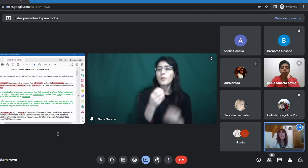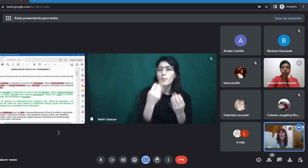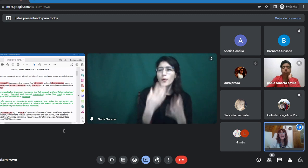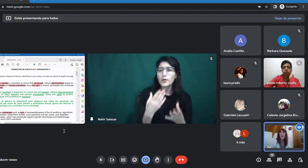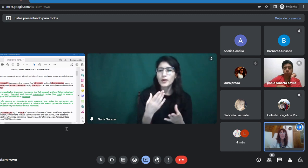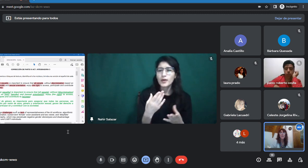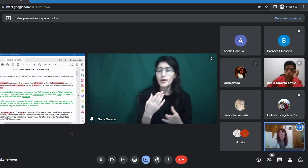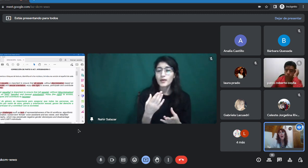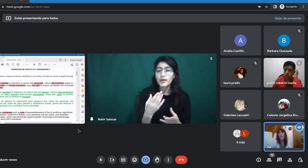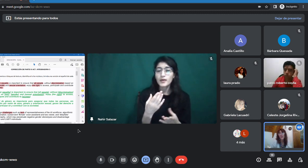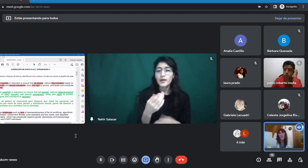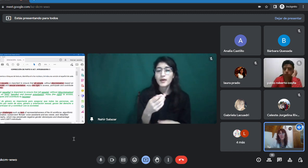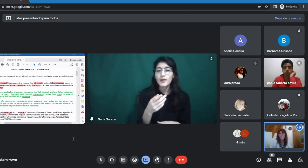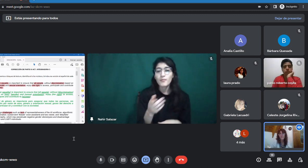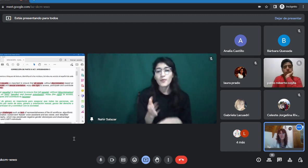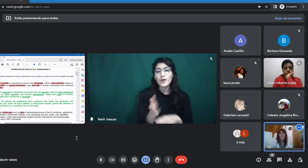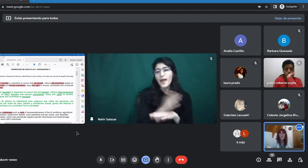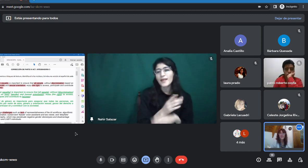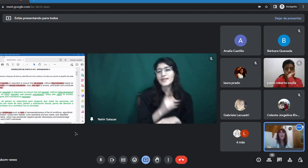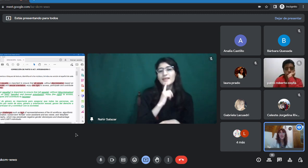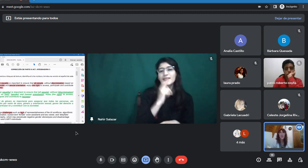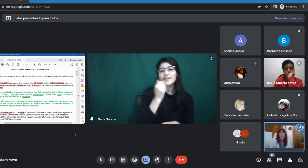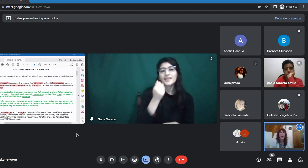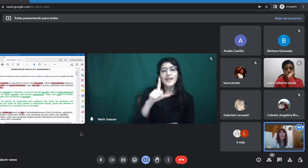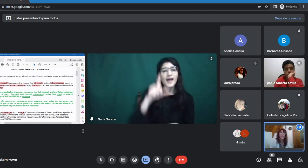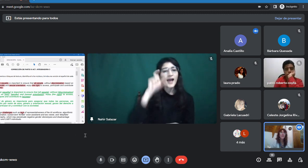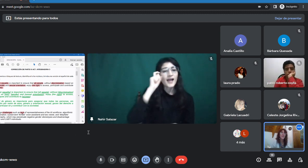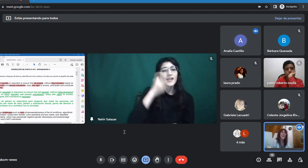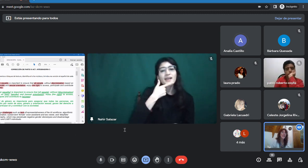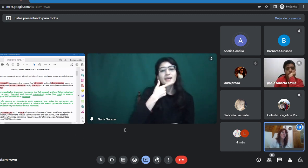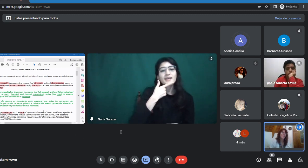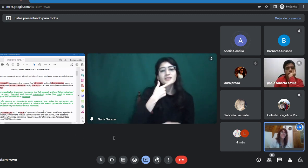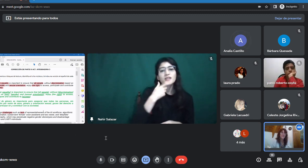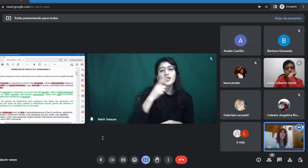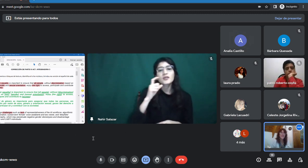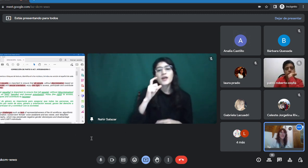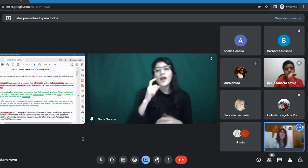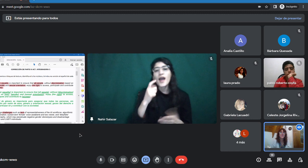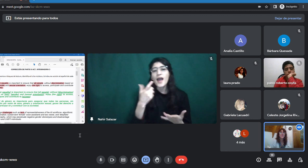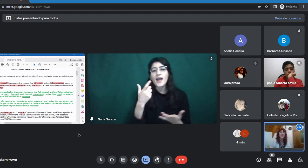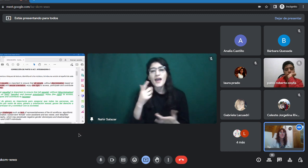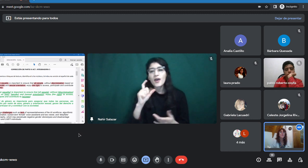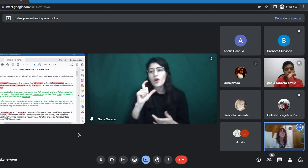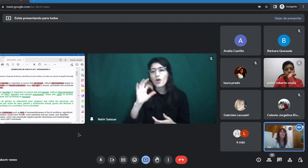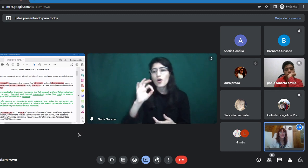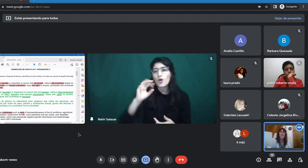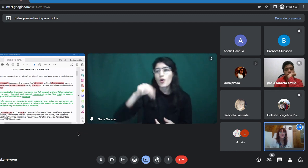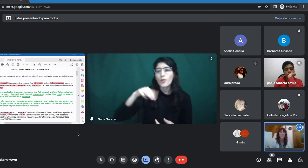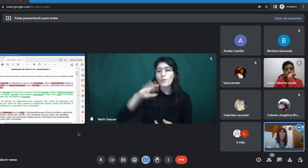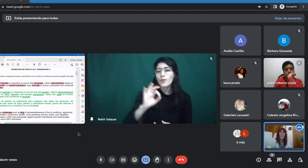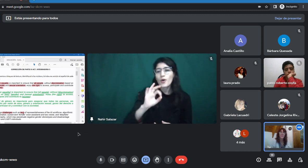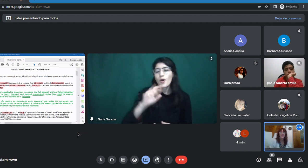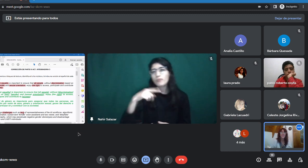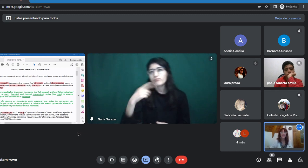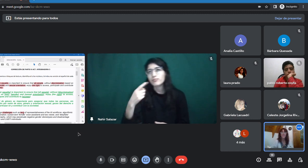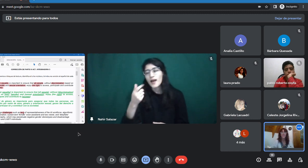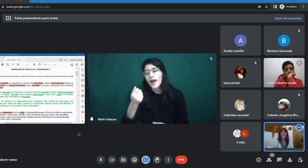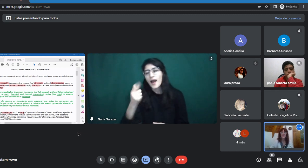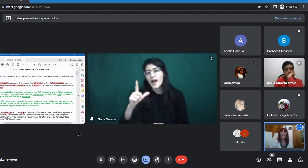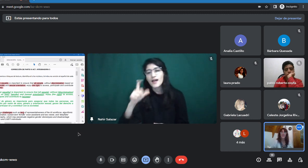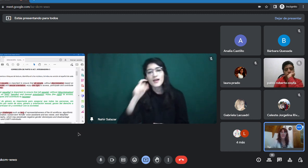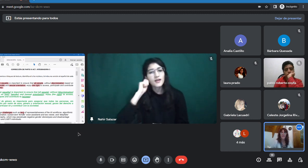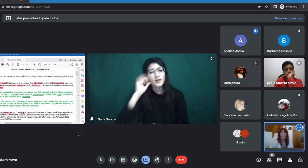dice tales como algo. Tales como algo de algo, ¿sí? Entonces es un sustantivo.